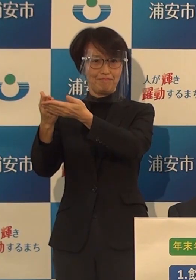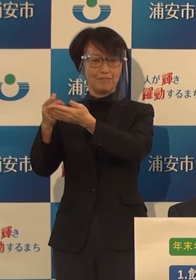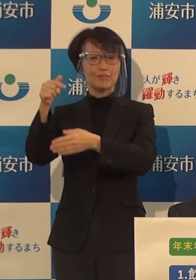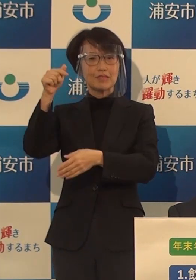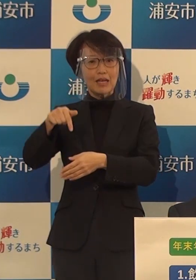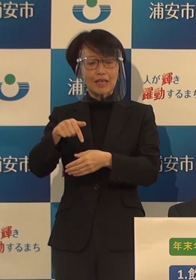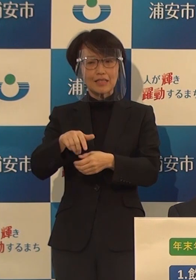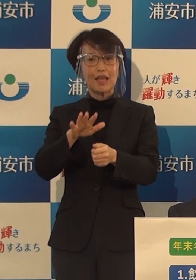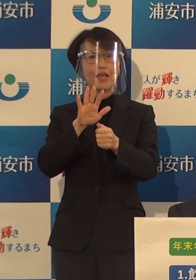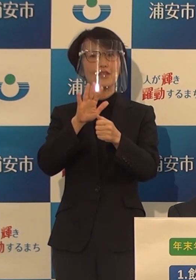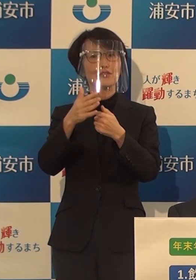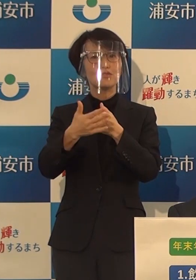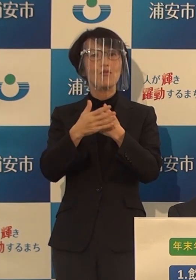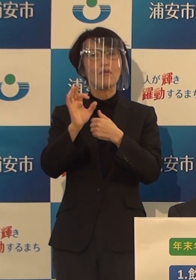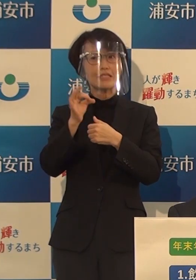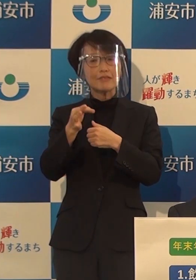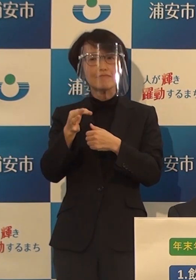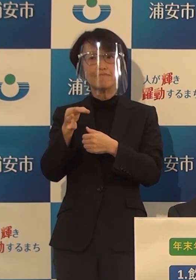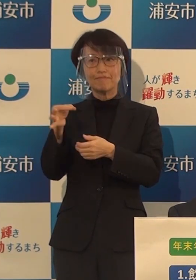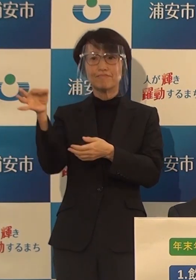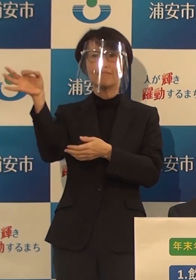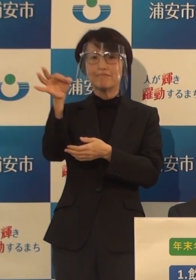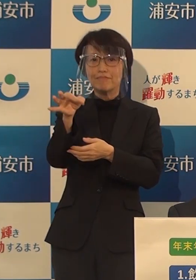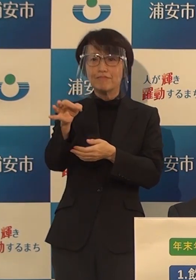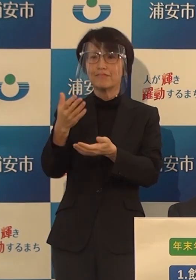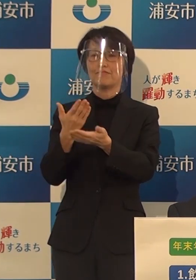の支給について要望いたしました。